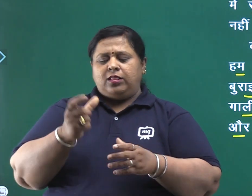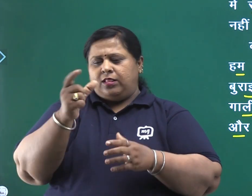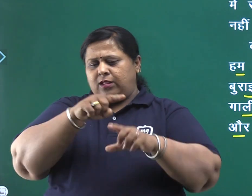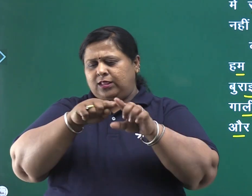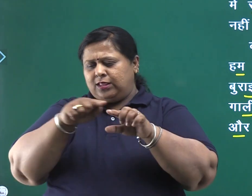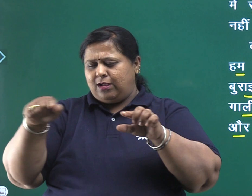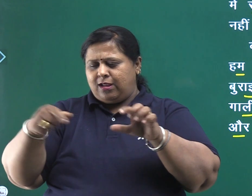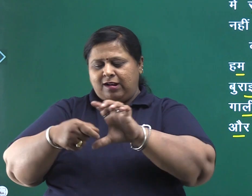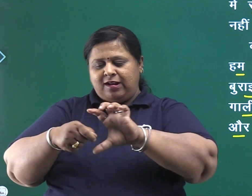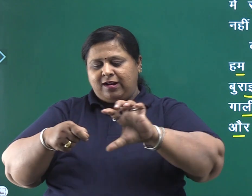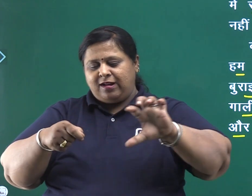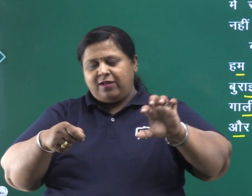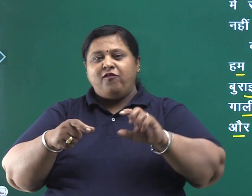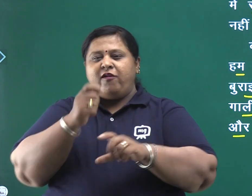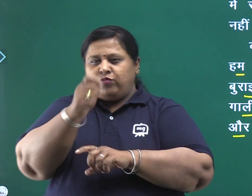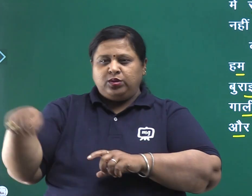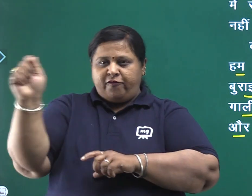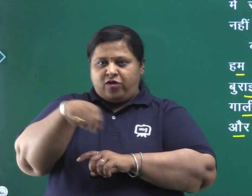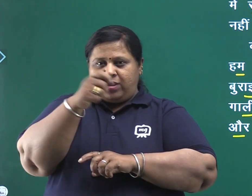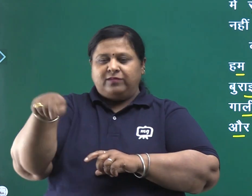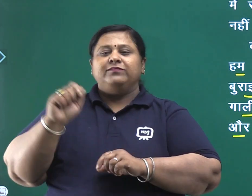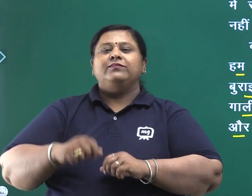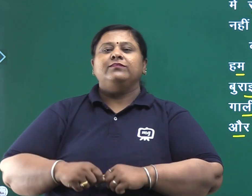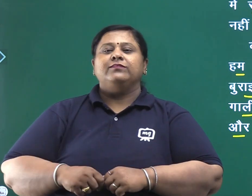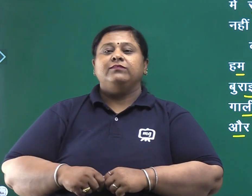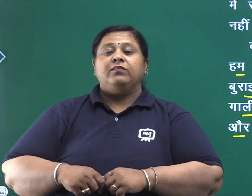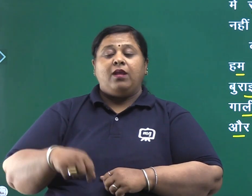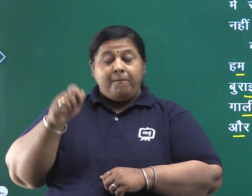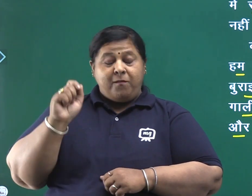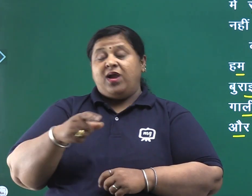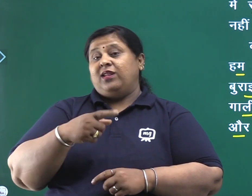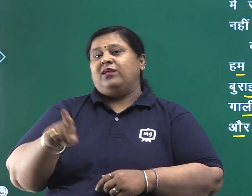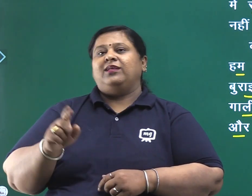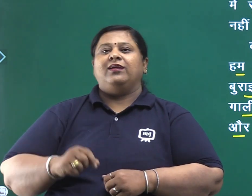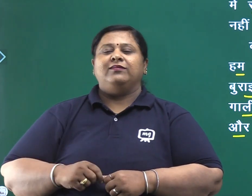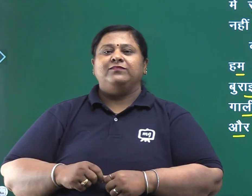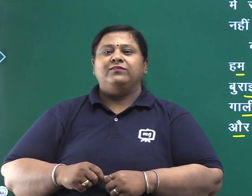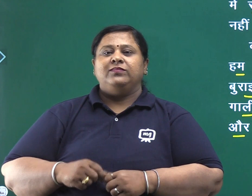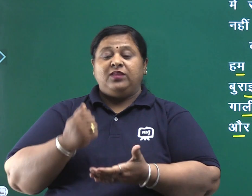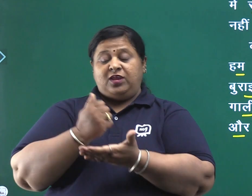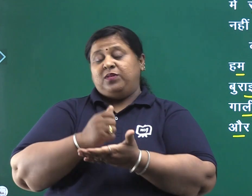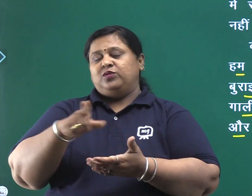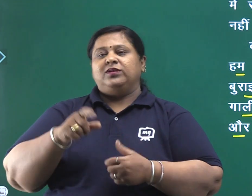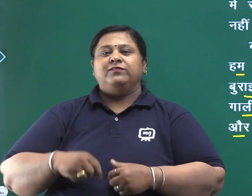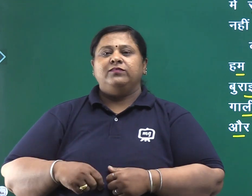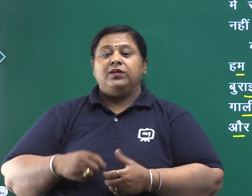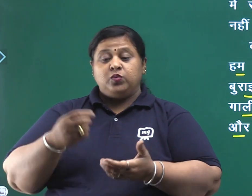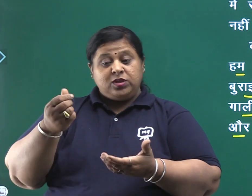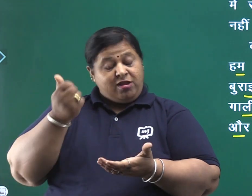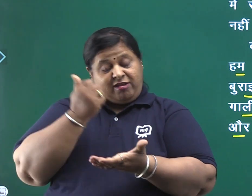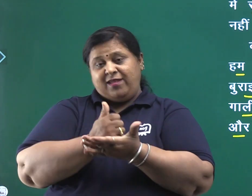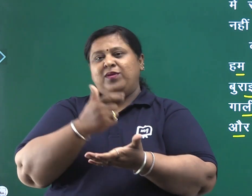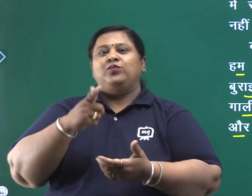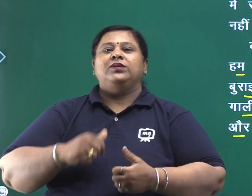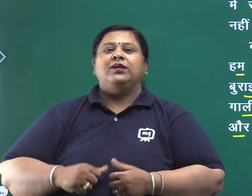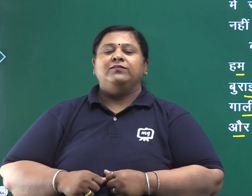धार और उसका वार मायने रखता है, अर्थात उसकी कीमत होती